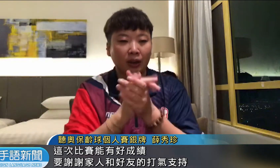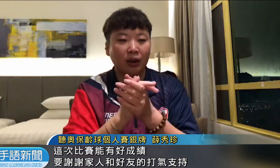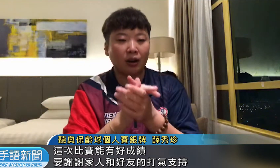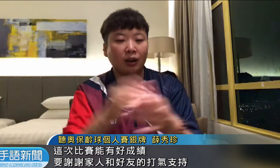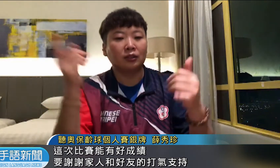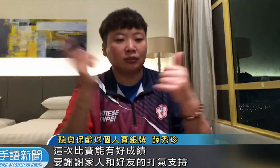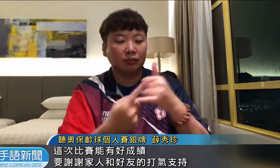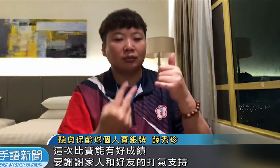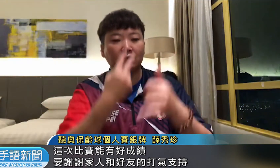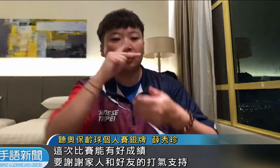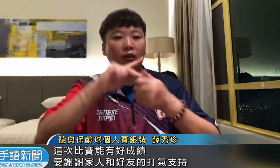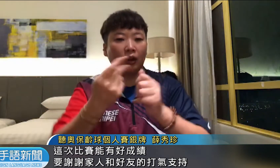个人赛的首面奖牌，我代表团在本届听障奥运目前累积2金8银9铜。接下来，我们来看看薛秀珍的得奖感言。今天比赛整个过程我比较紧张，不过还可以控制。这次比赛能有好成绩，要谢谢家人和好友的